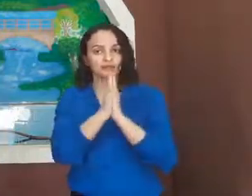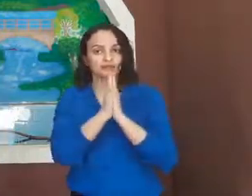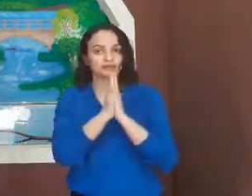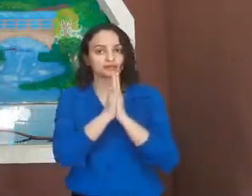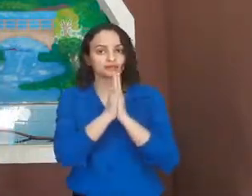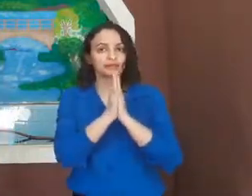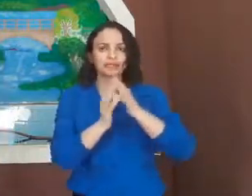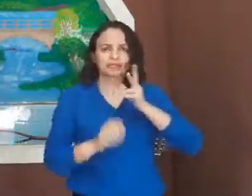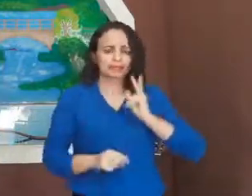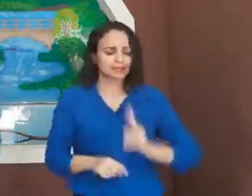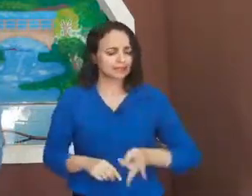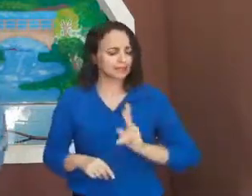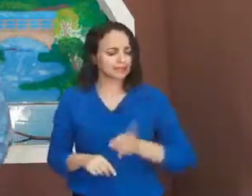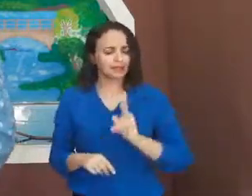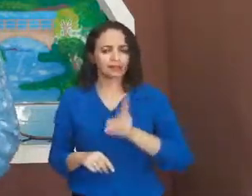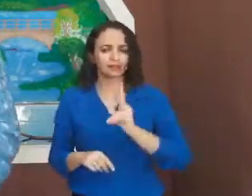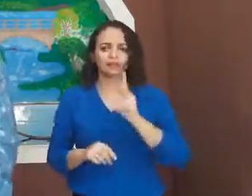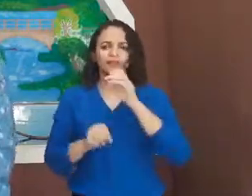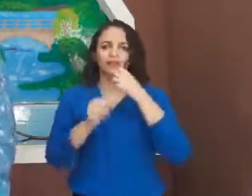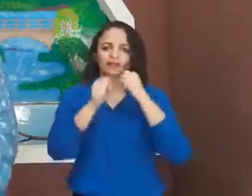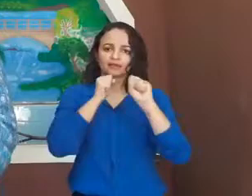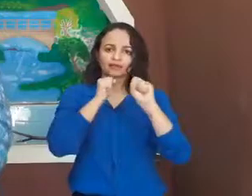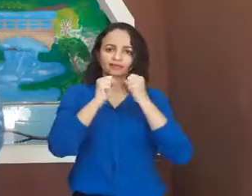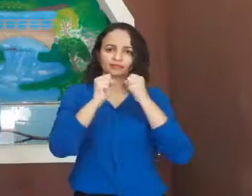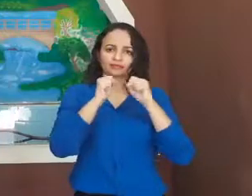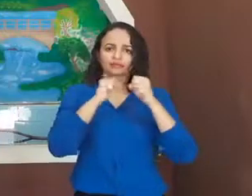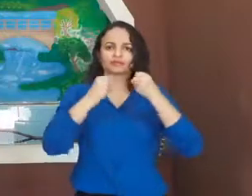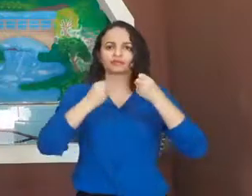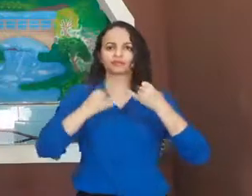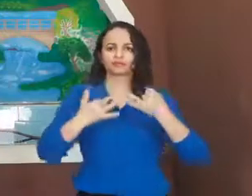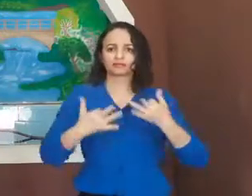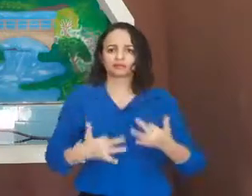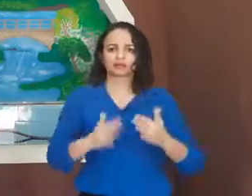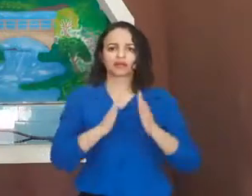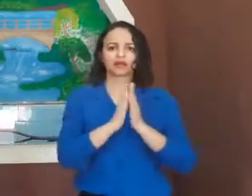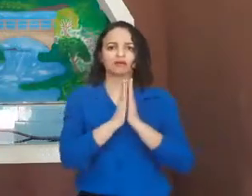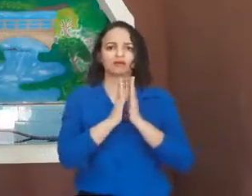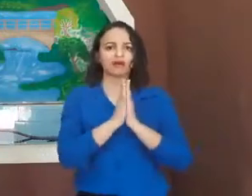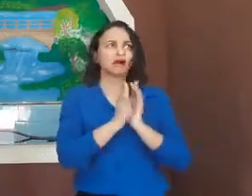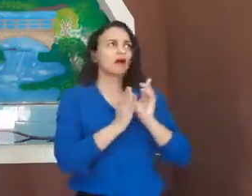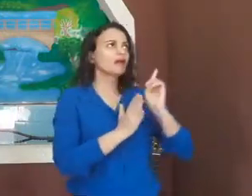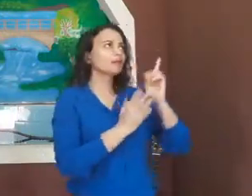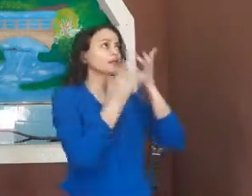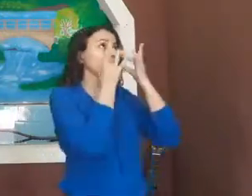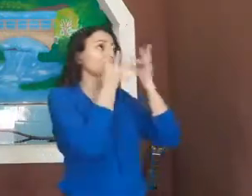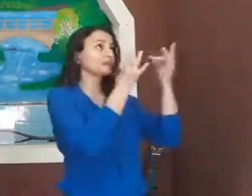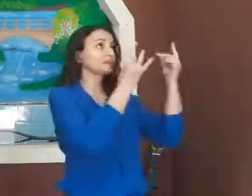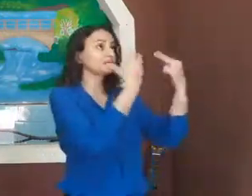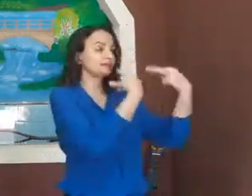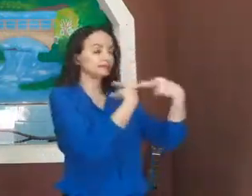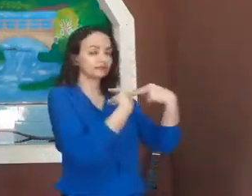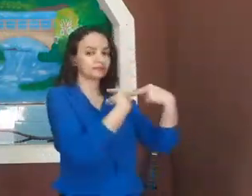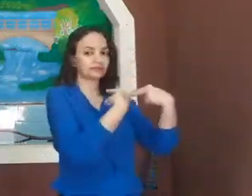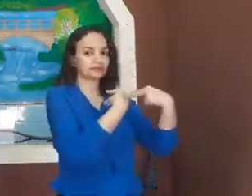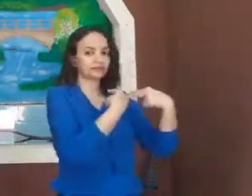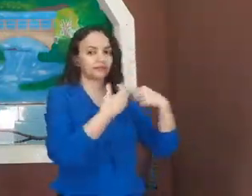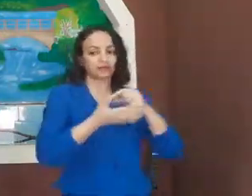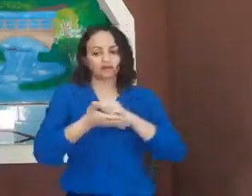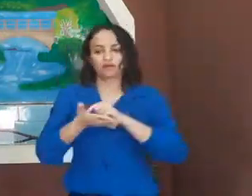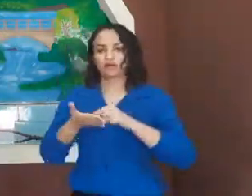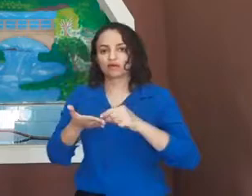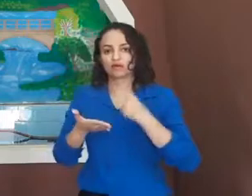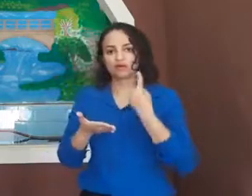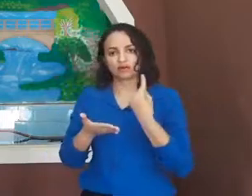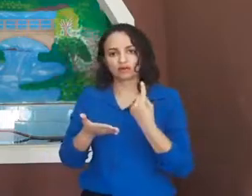em oração. Esse salmo é uma oração para que Deus nos ouça. O versículo 1, né? E